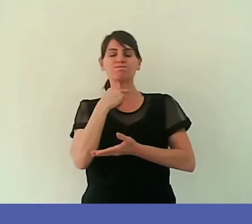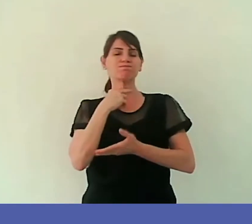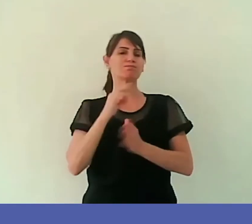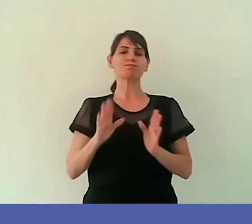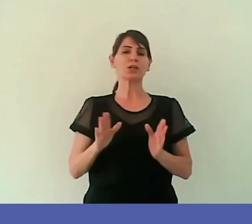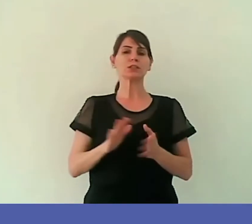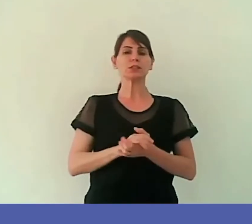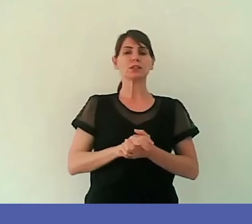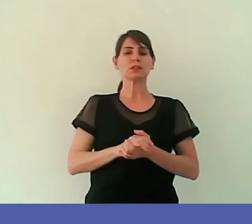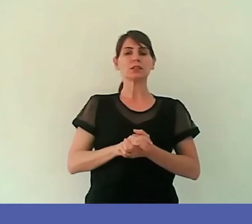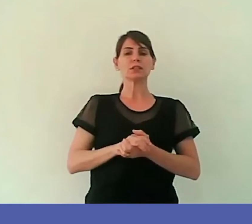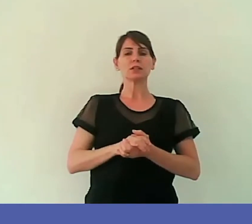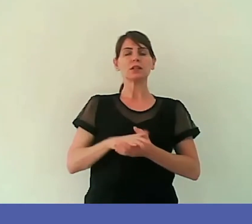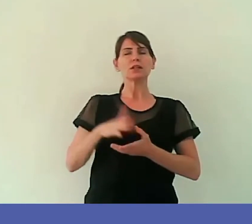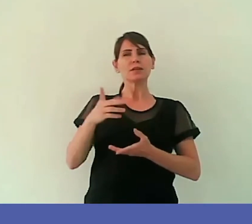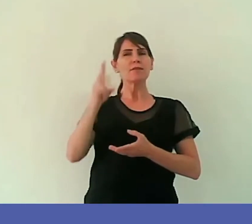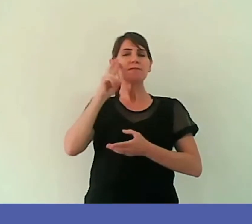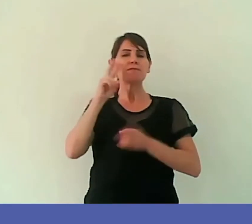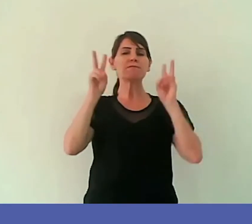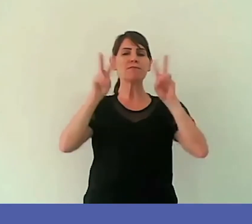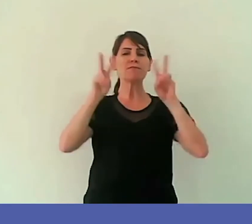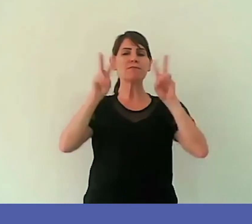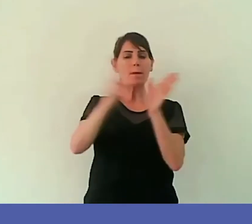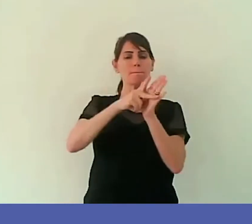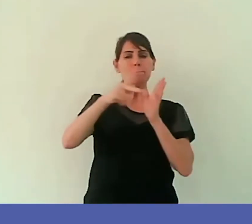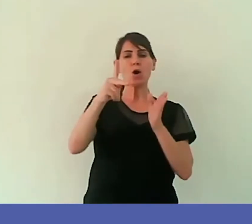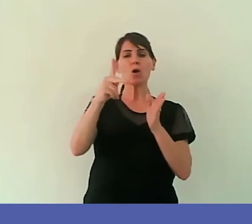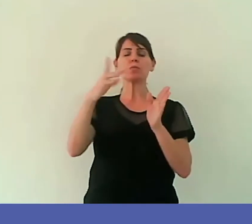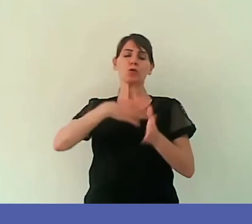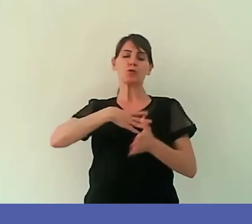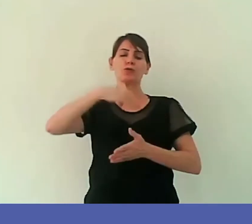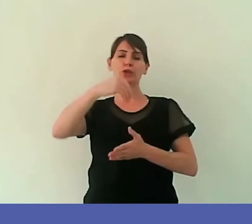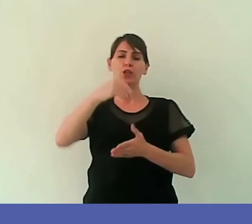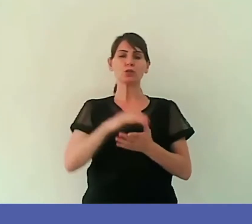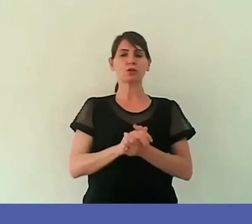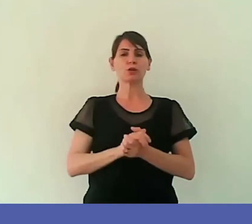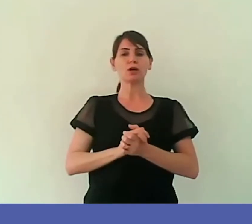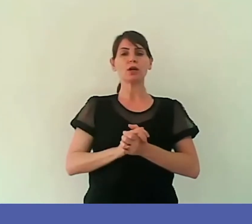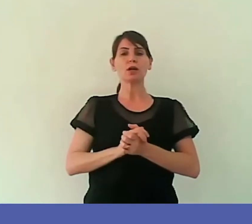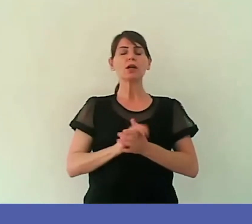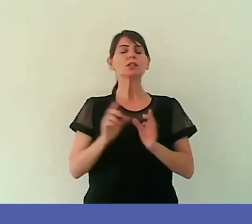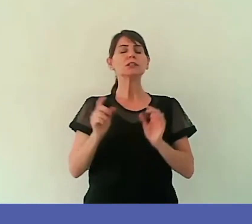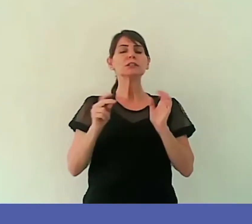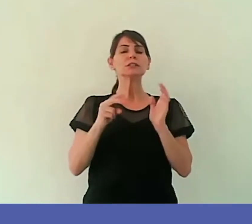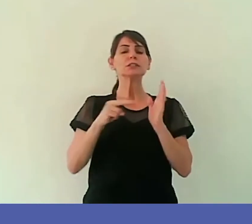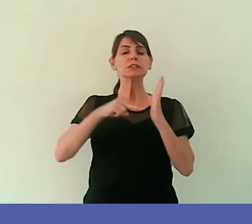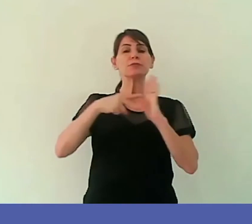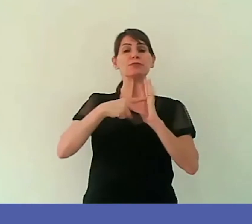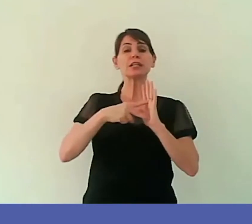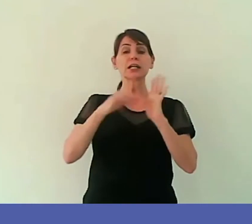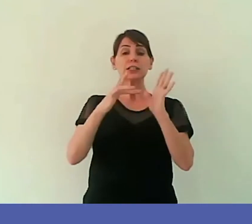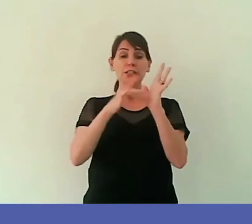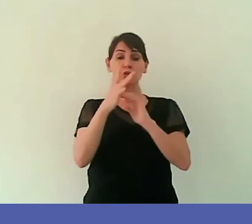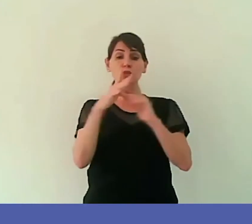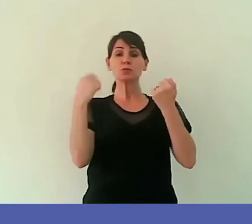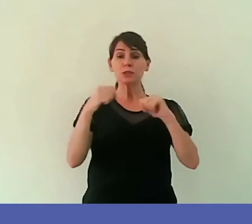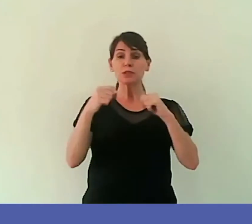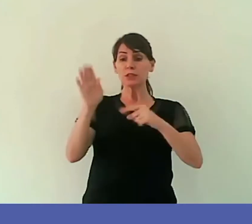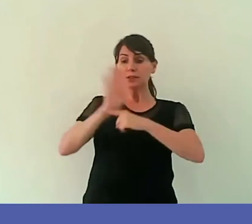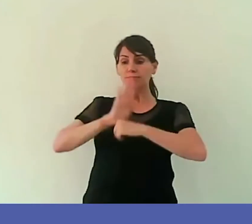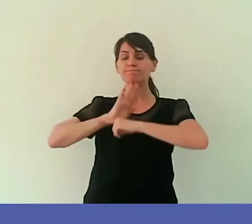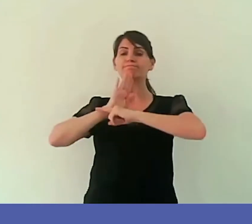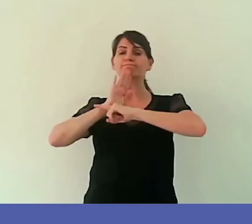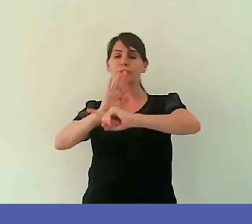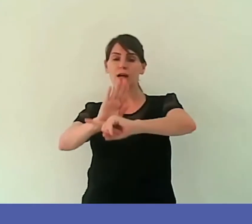vendo o seu filho. O seu filho precisa de uma auxiliadora. O seu filho precisa